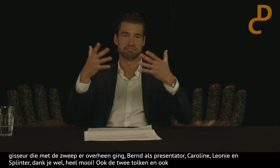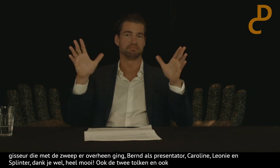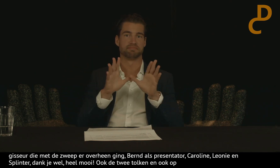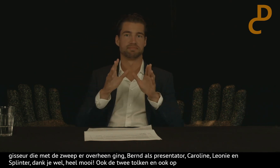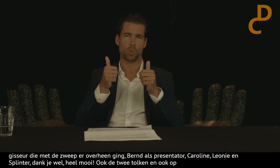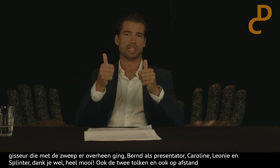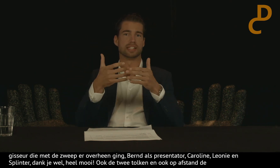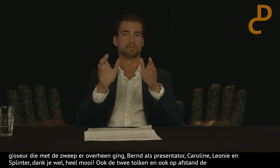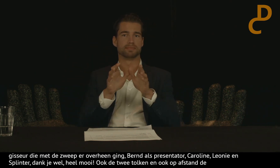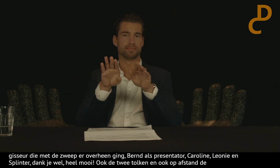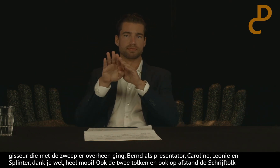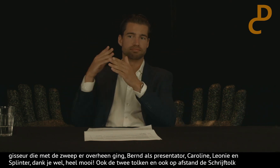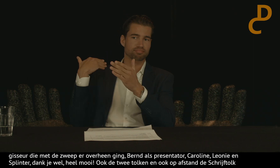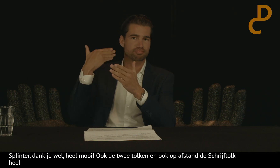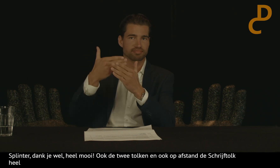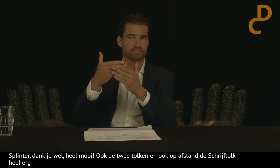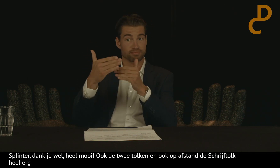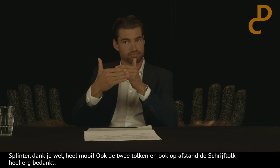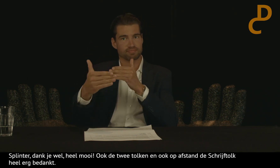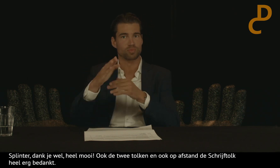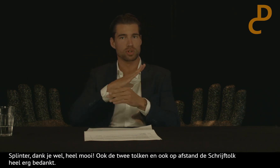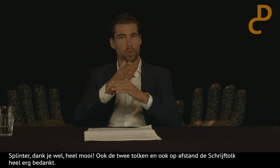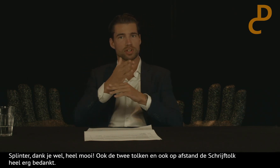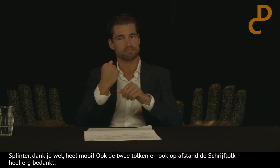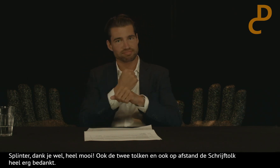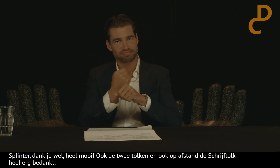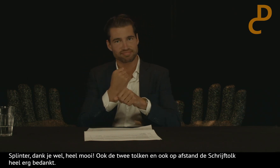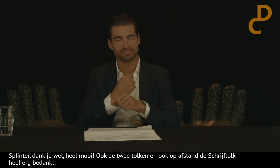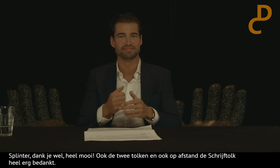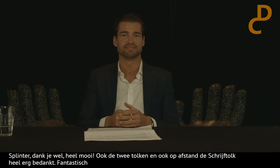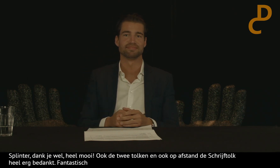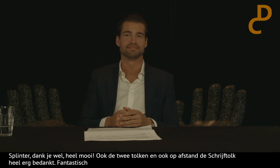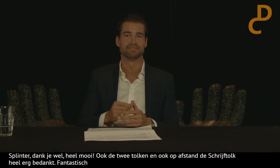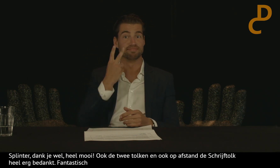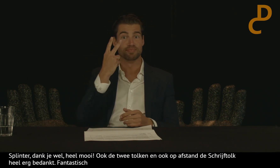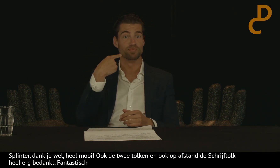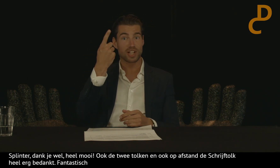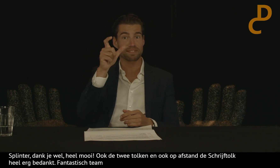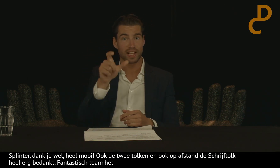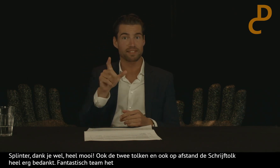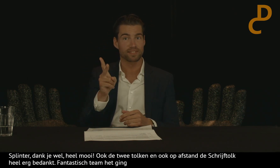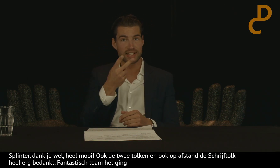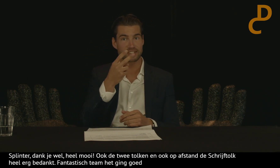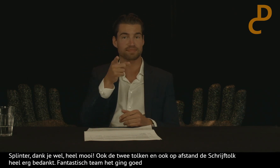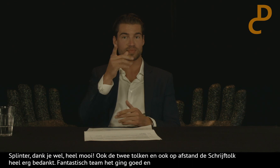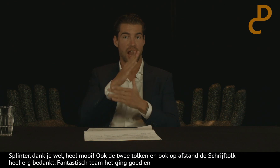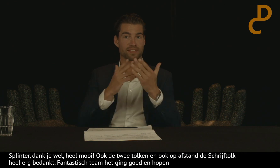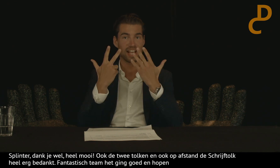schrijftolk. Echt een fantastisch team. En tot nu toe ging het hartstikke goed en hopen dat we nog verder gaan samenwerken. Volgende